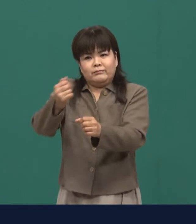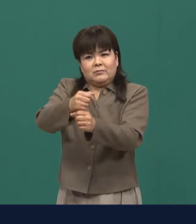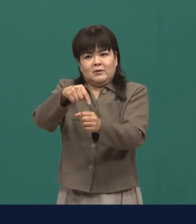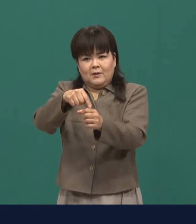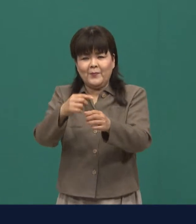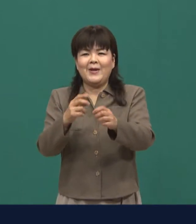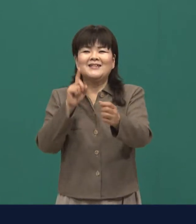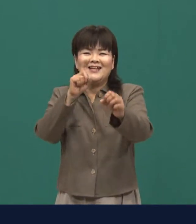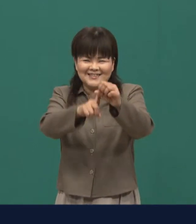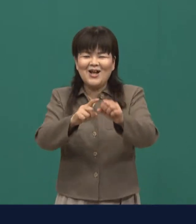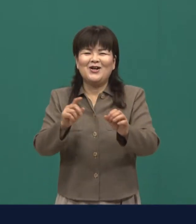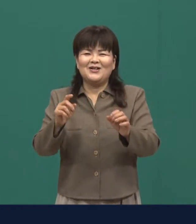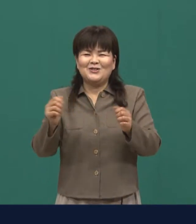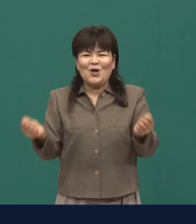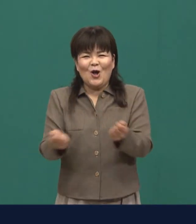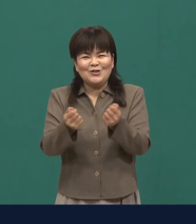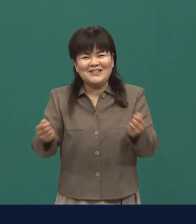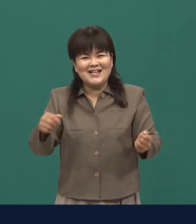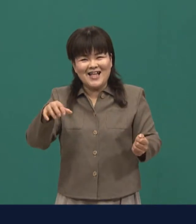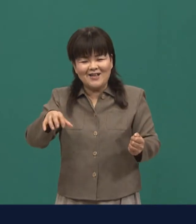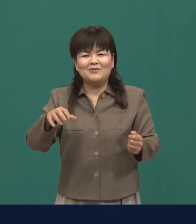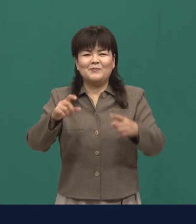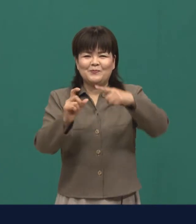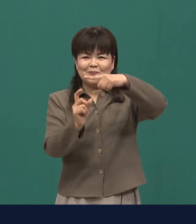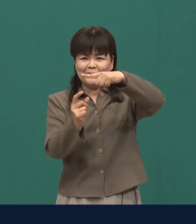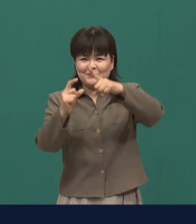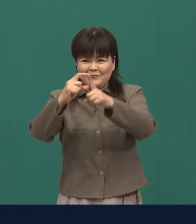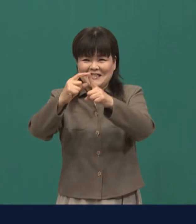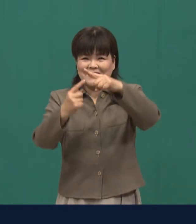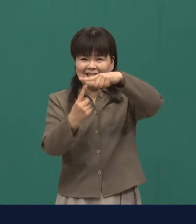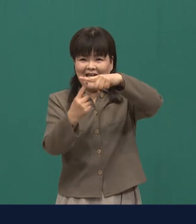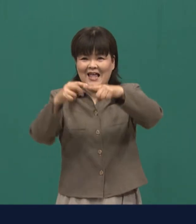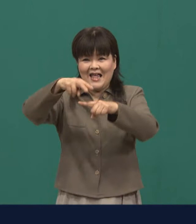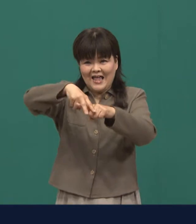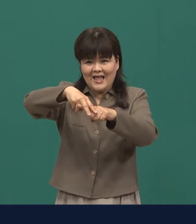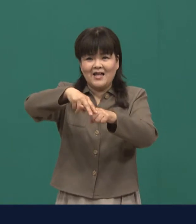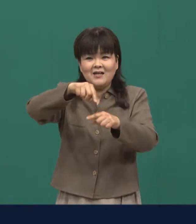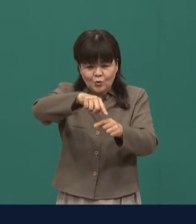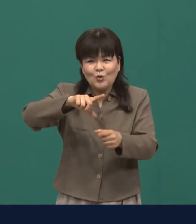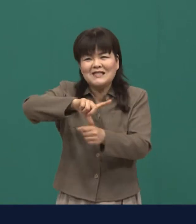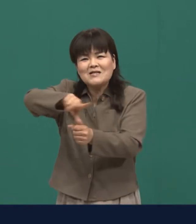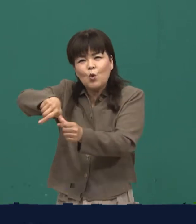園の PTA と地元ボランティアが協力して実施したもので、